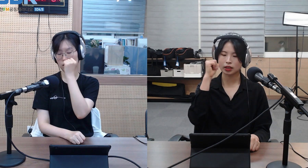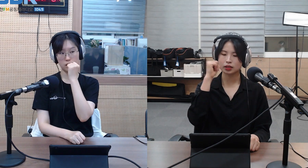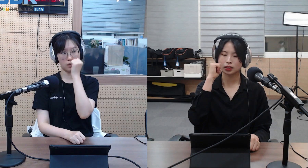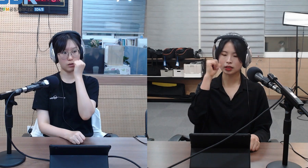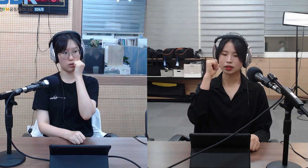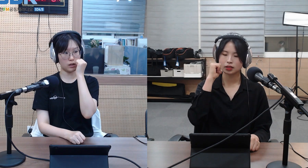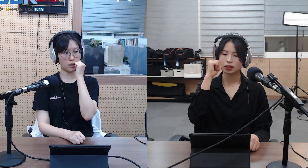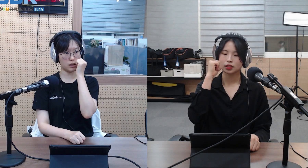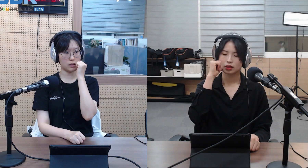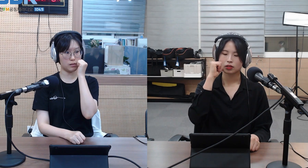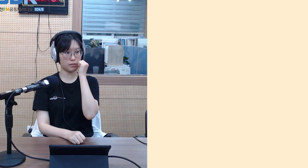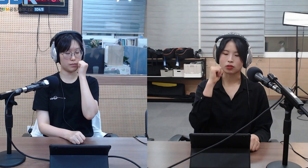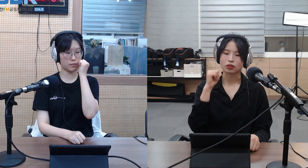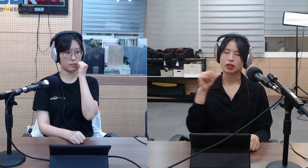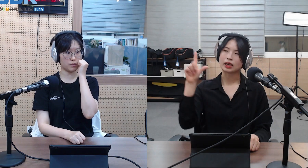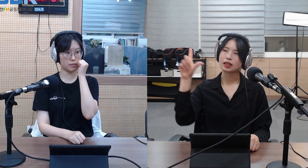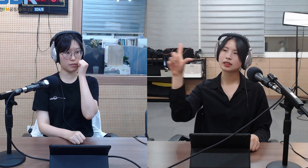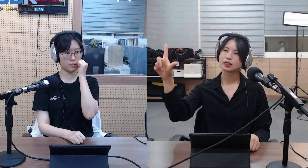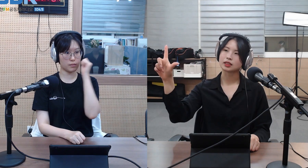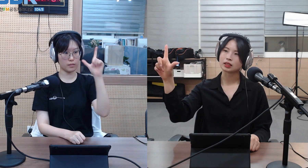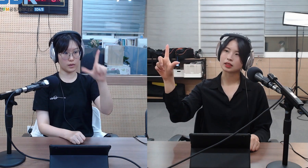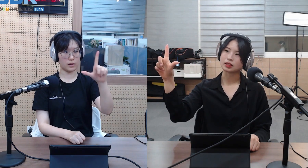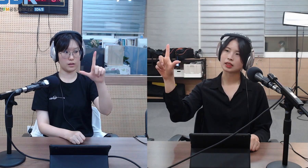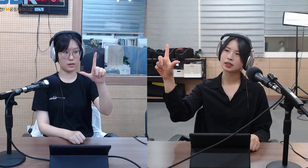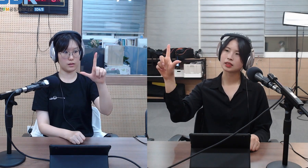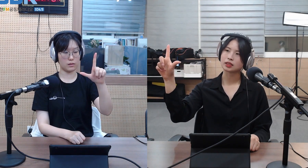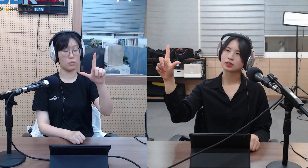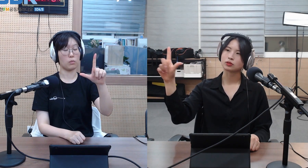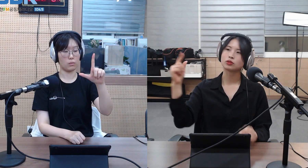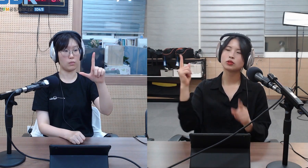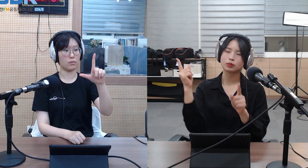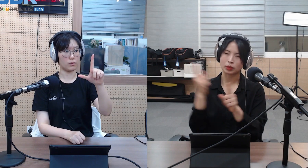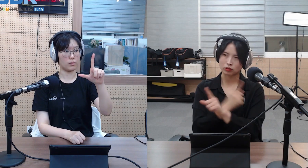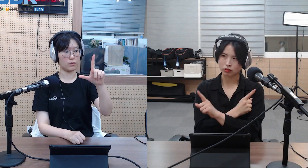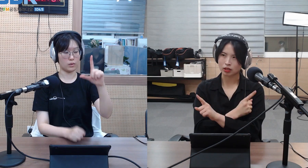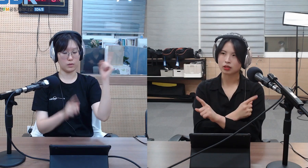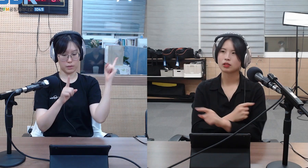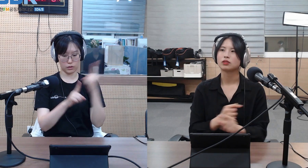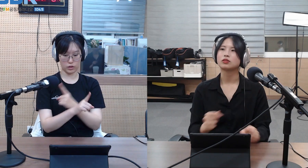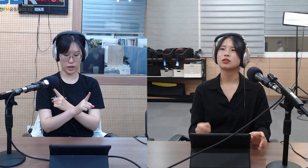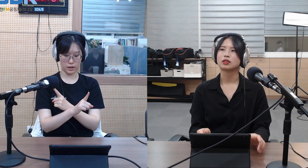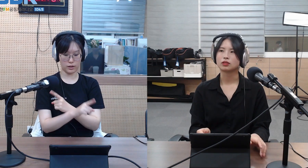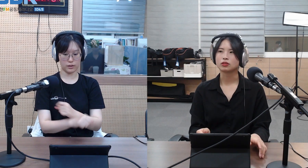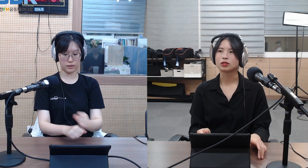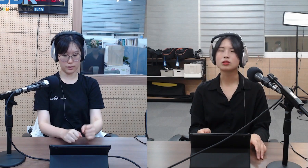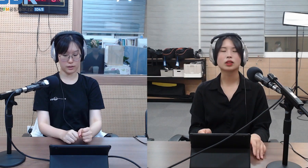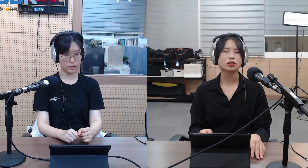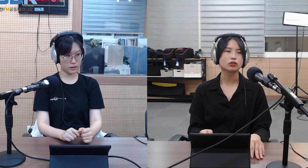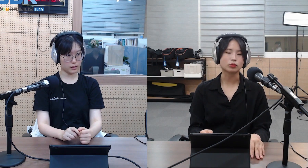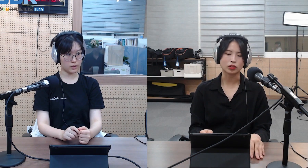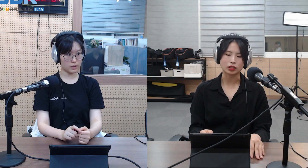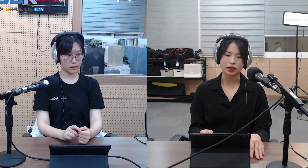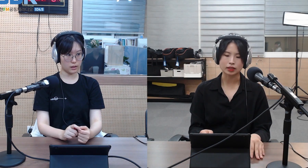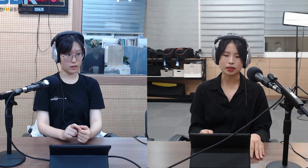콜라를 L 사이즈, 라지 사이즈로 바꿀게요. 이렇게 해주시면 돼요. 다시